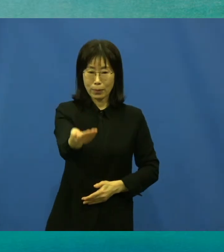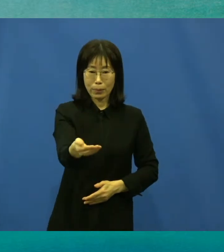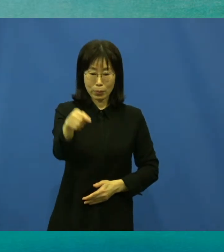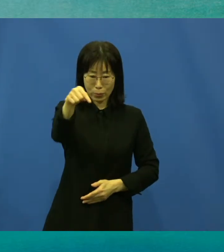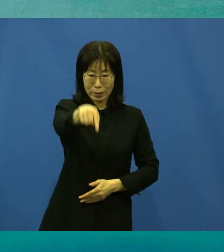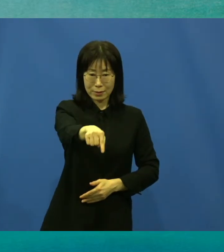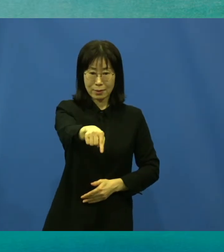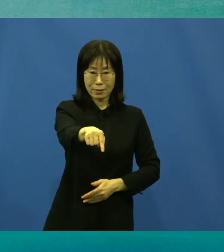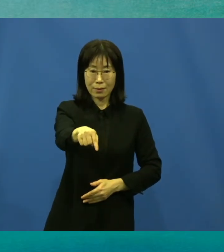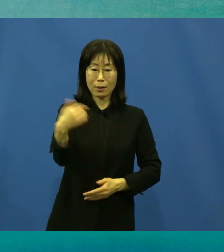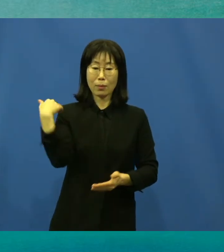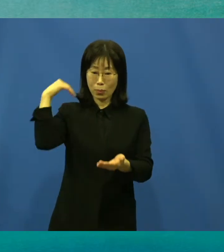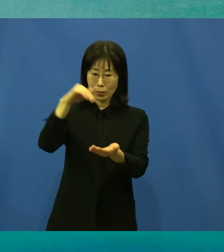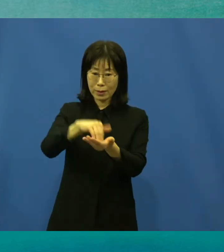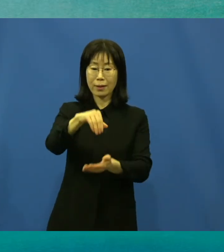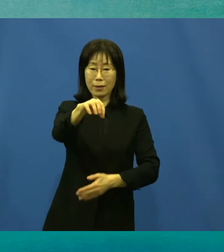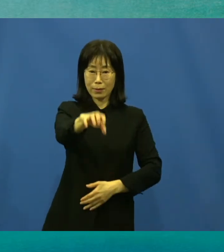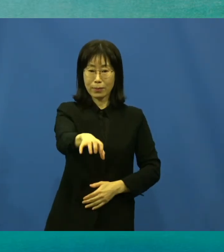복귀죠.